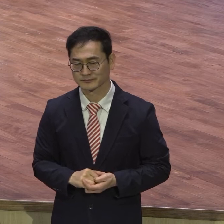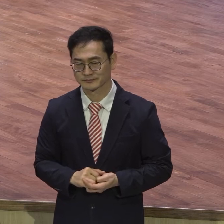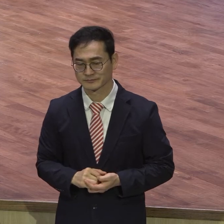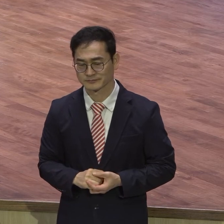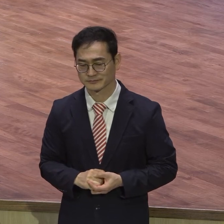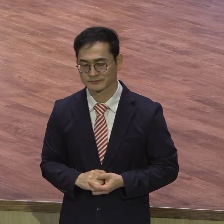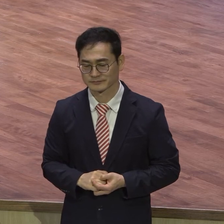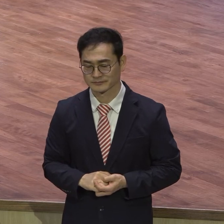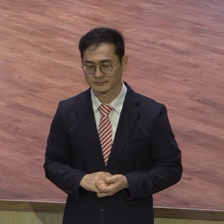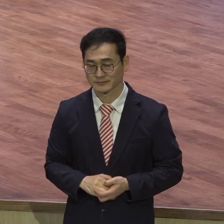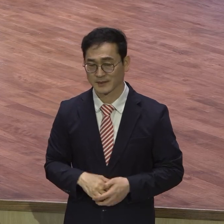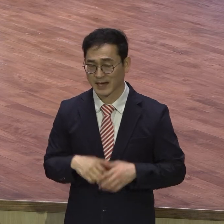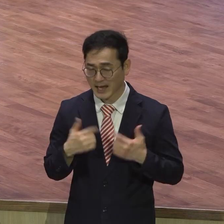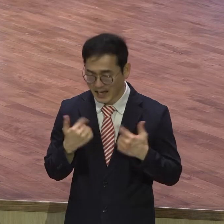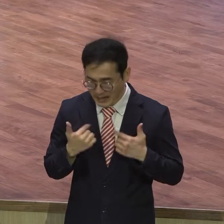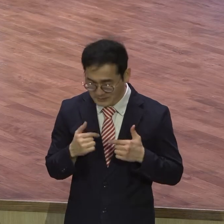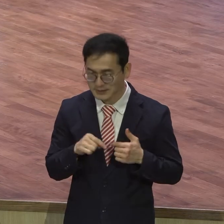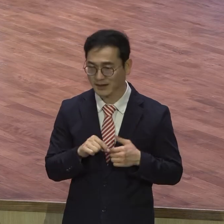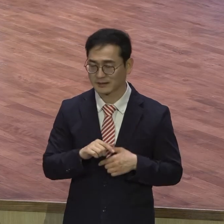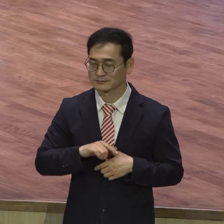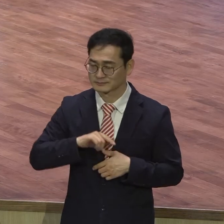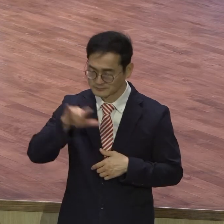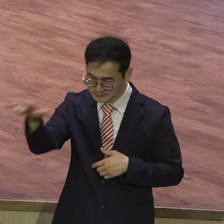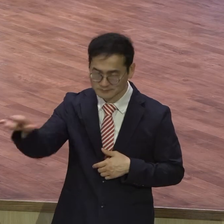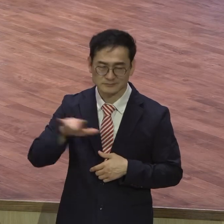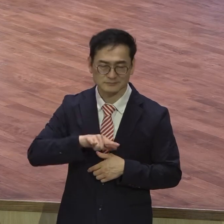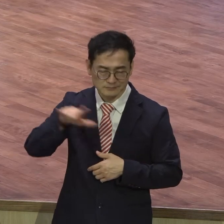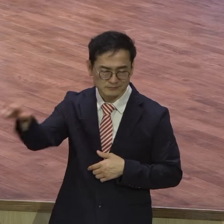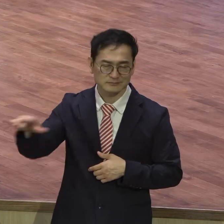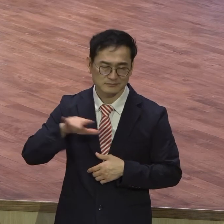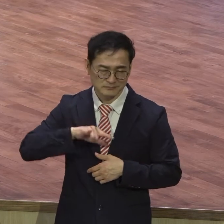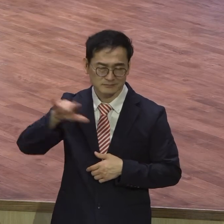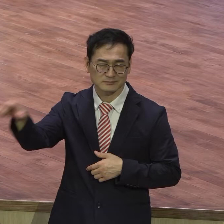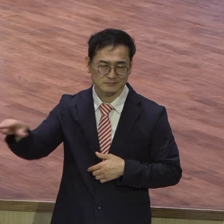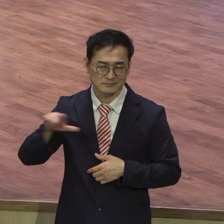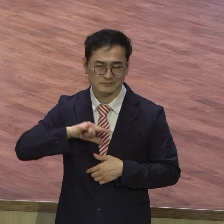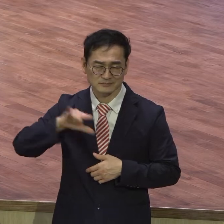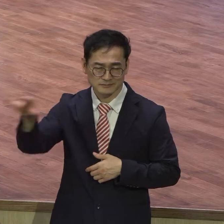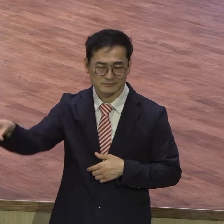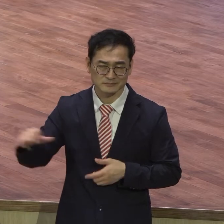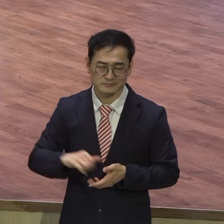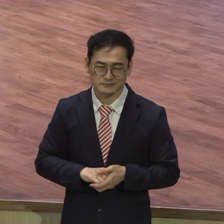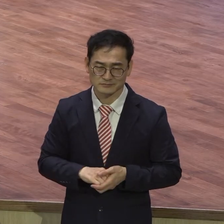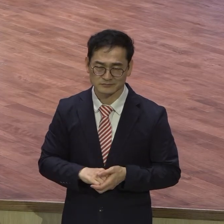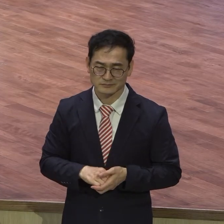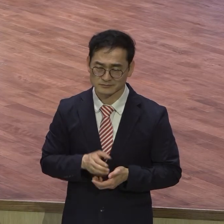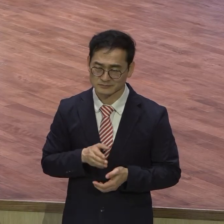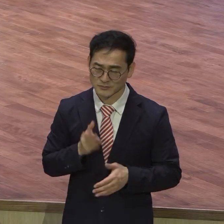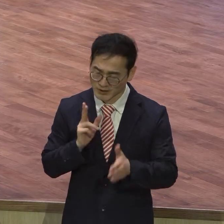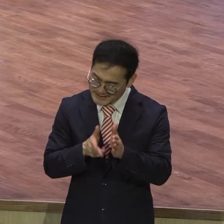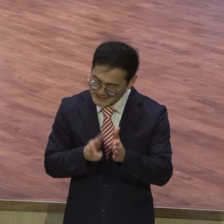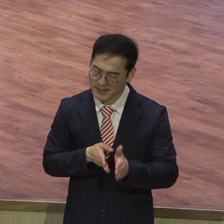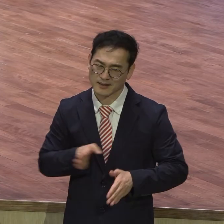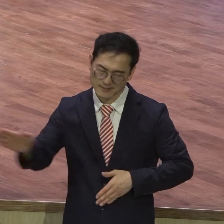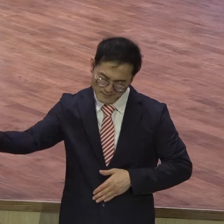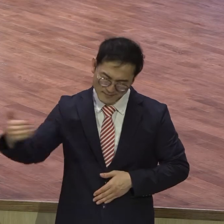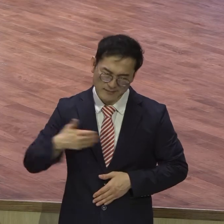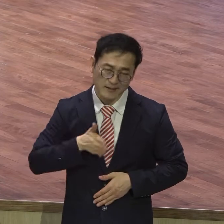참석하고 핵심 참석하고 강사단 참석하고 그렇게 밤에 열차로 올라오는 게 10년을 그려했어요 그러다 보니까